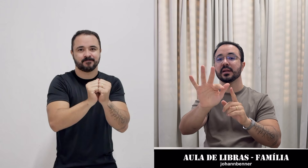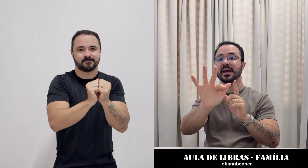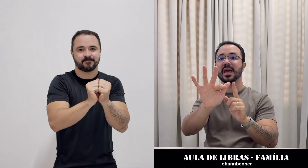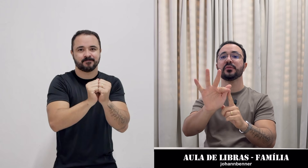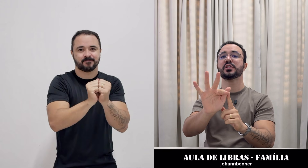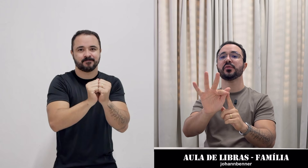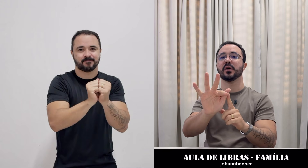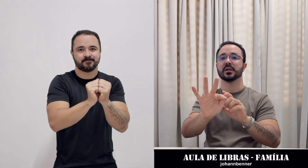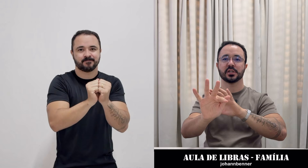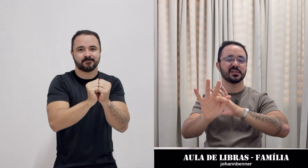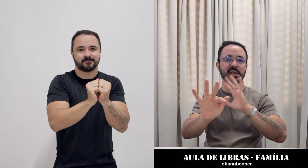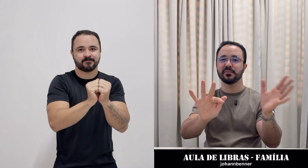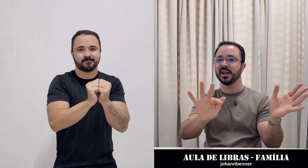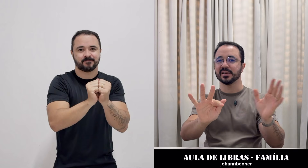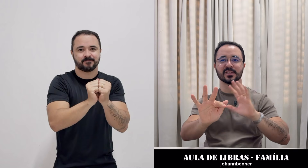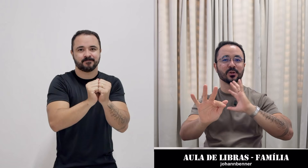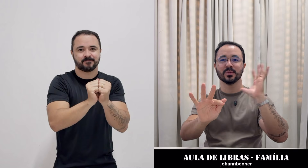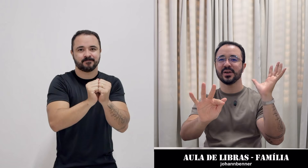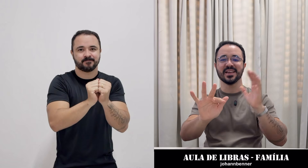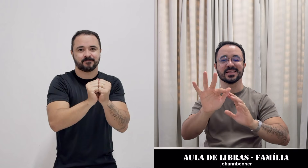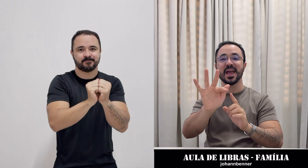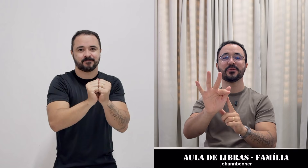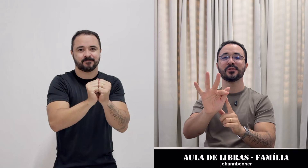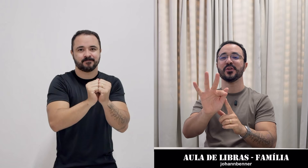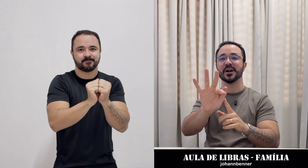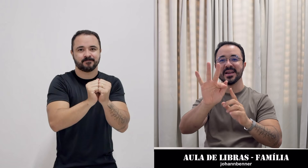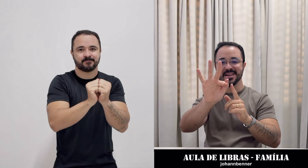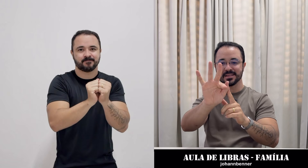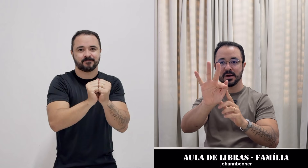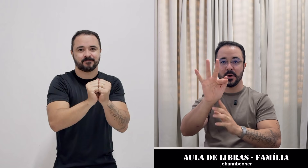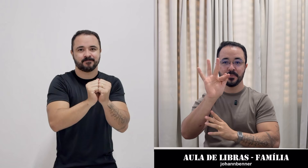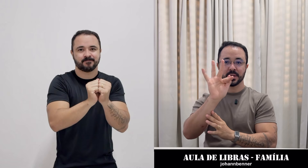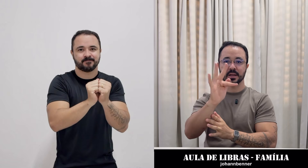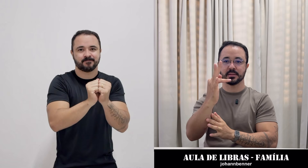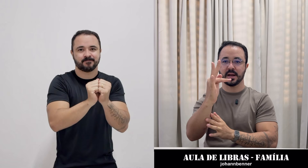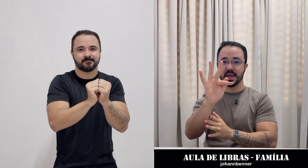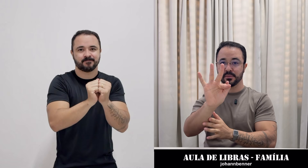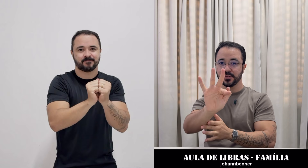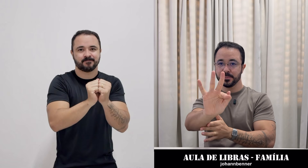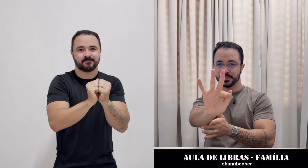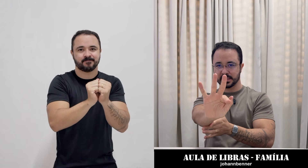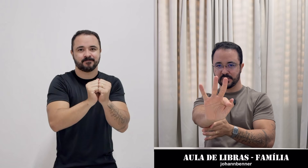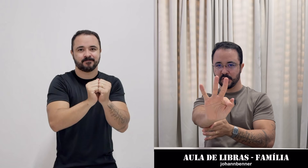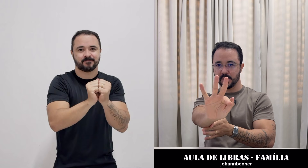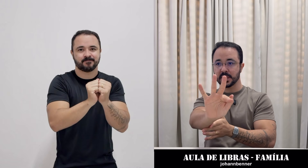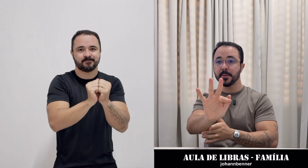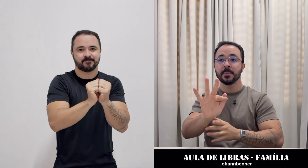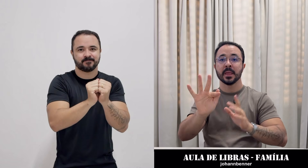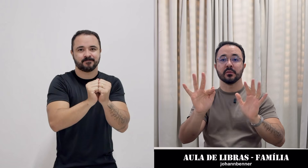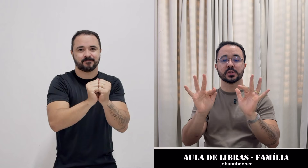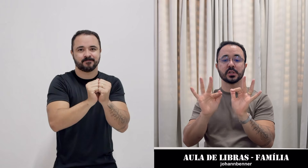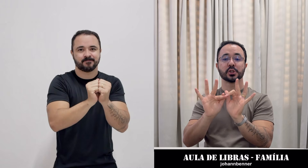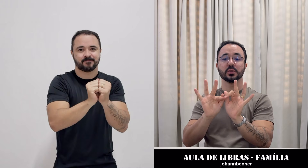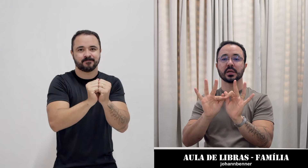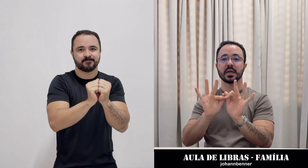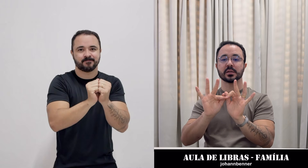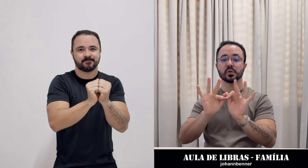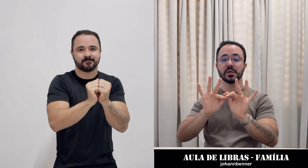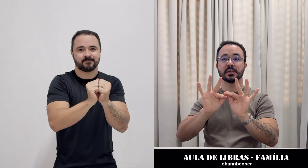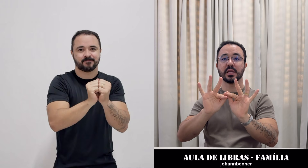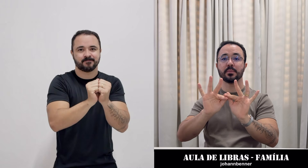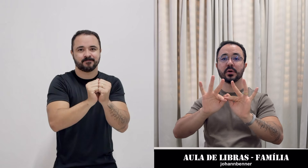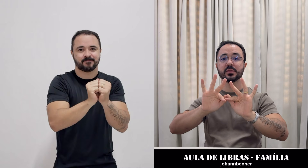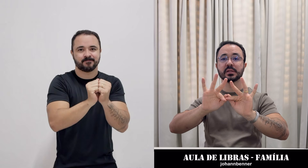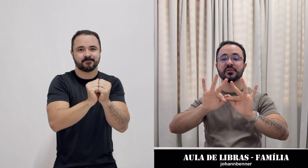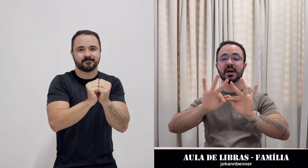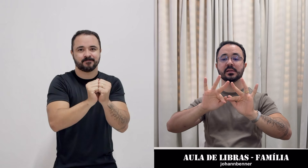dentro. Letra F de fora. A gente sempre fala isso, né? Todo mundo fala isso. F de fora. Então, ó, letra F, dessa forma aqui. Você junta aqui as